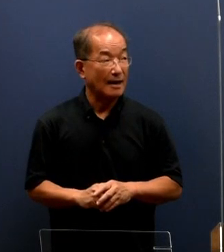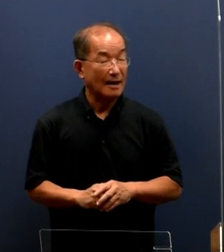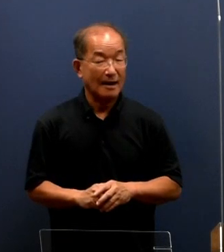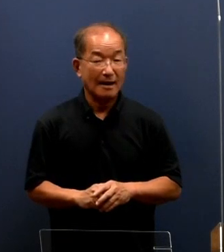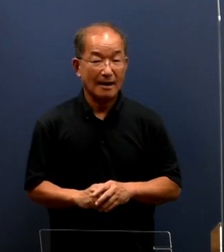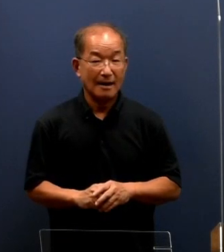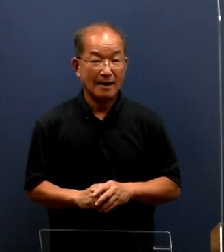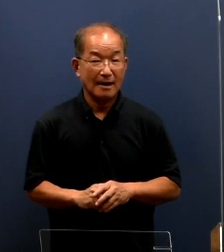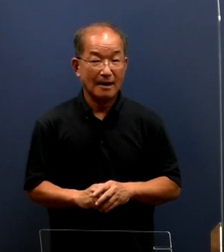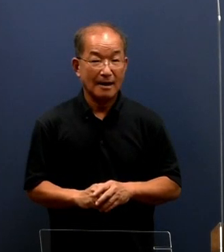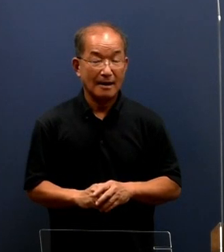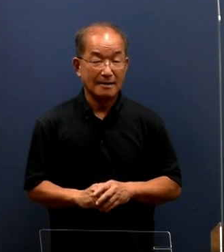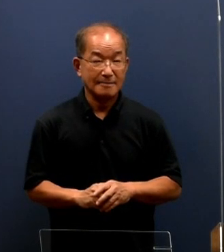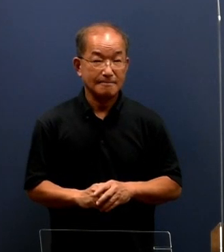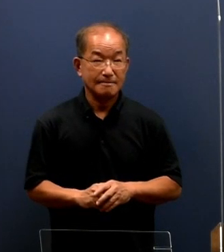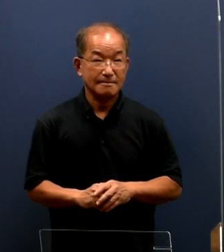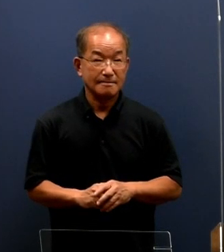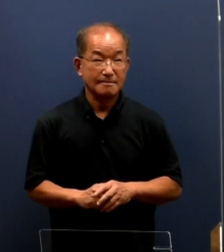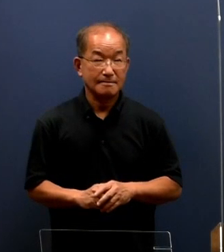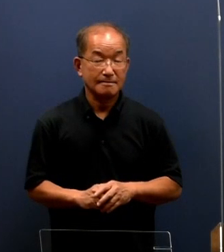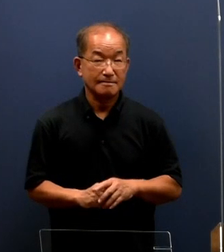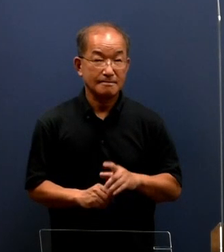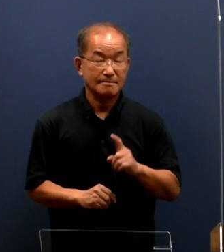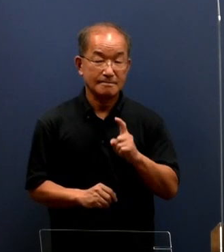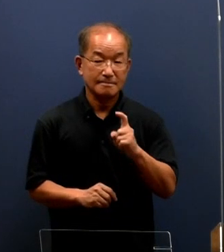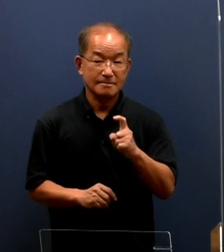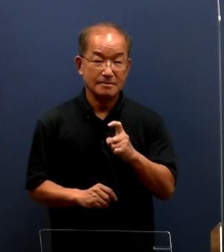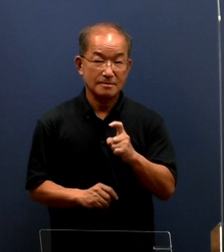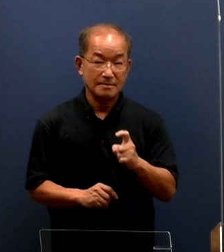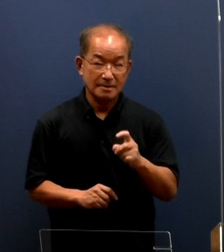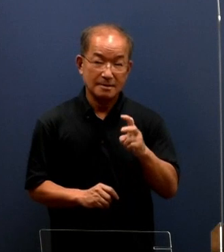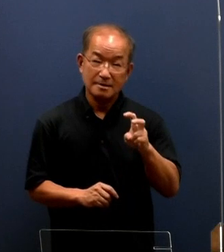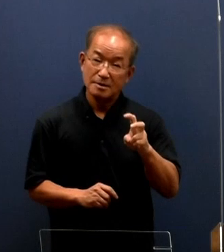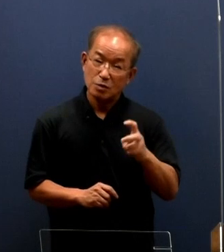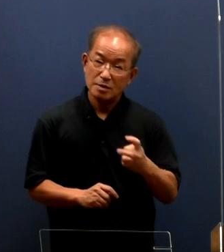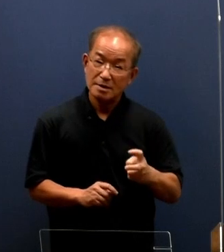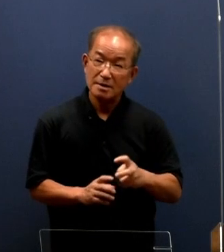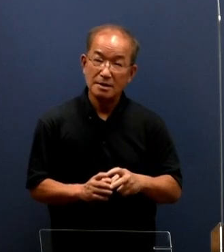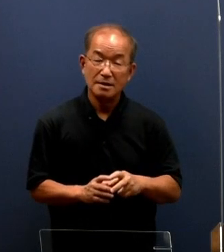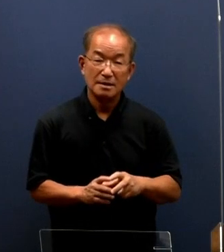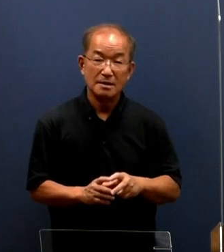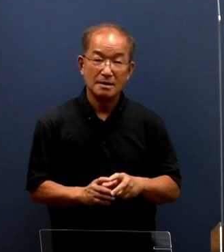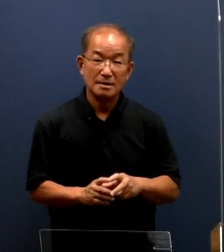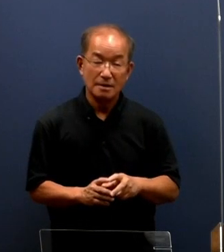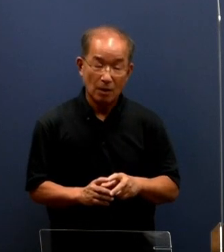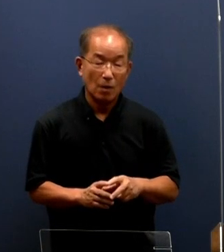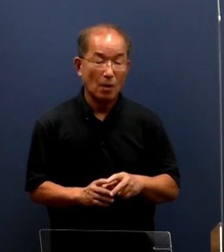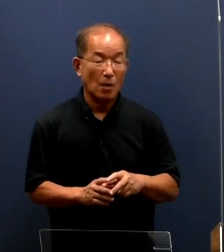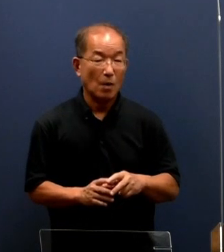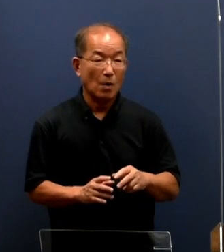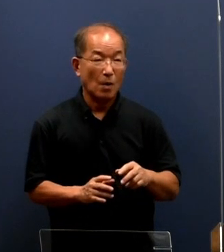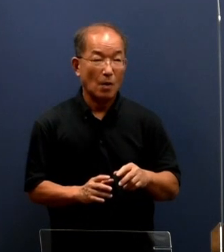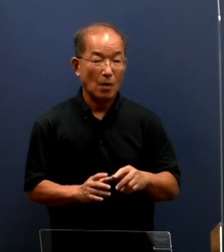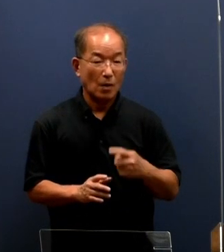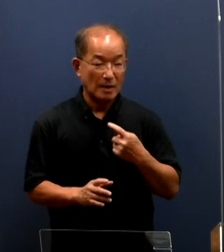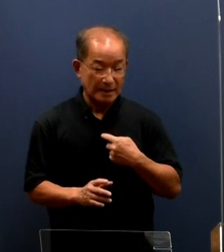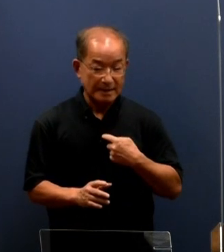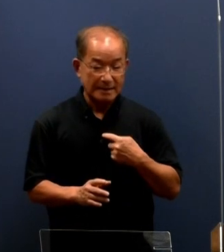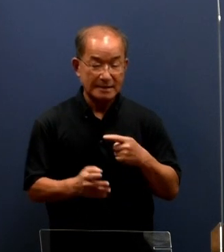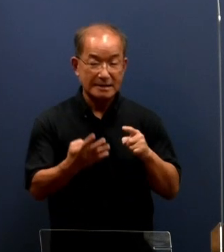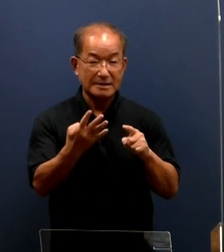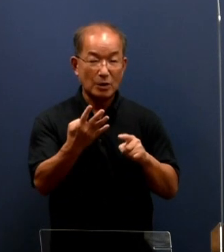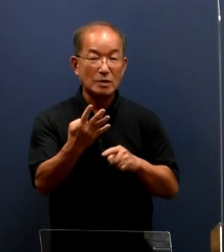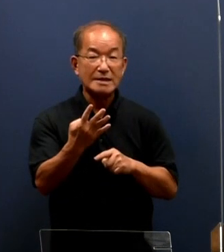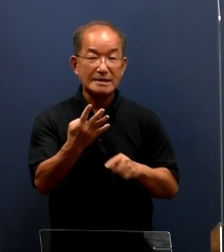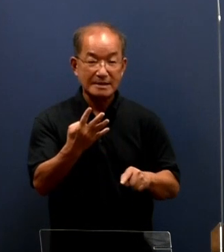10人20人の予約が入ると思います？松江市内、出雲市内、それはなんていうかその誹謗中傷だと思いますよ。私が4人以下と言ってるから4人以下になってる